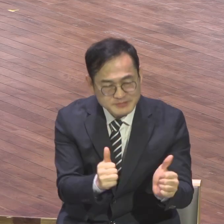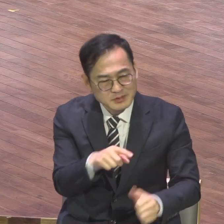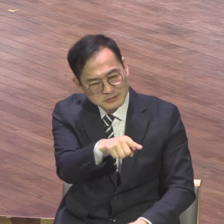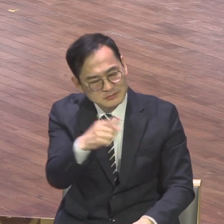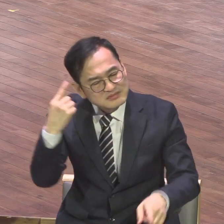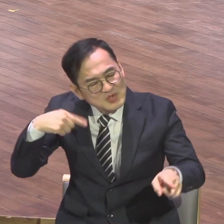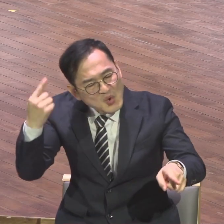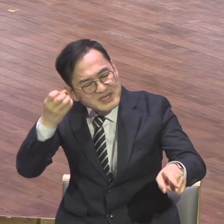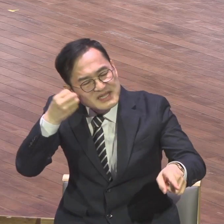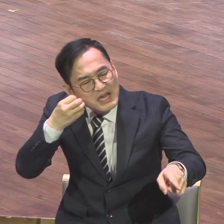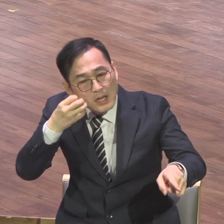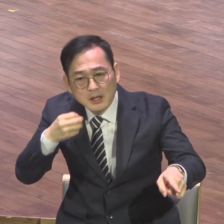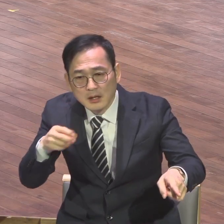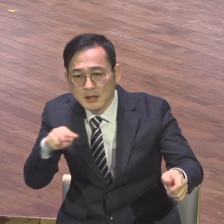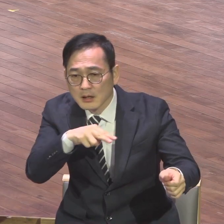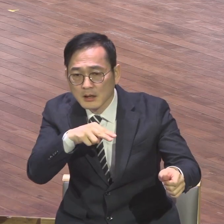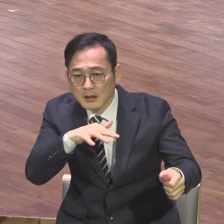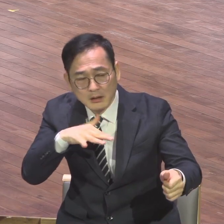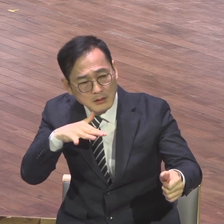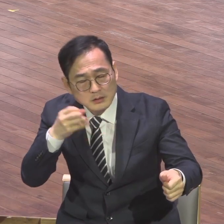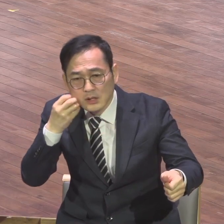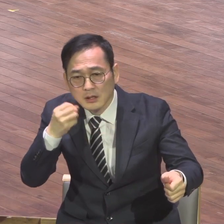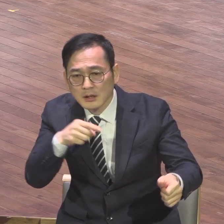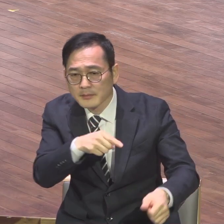비정상이야. 왜 그래? 왜? 별나게.